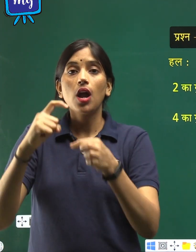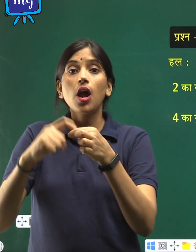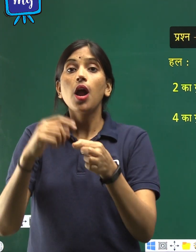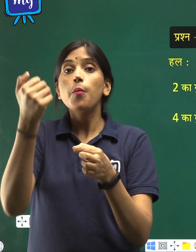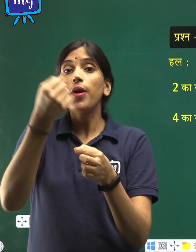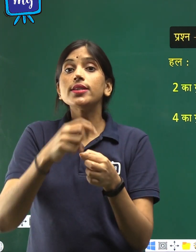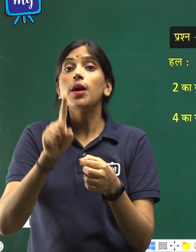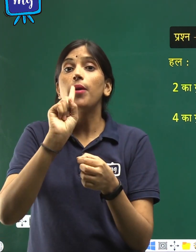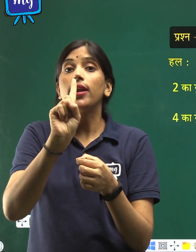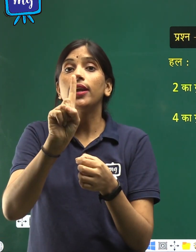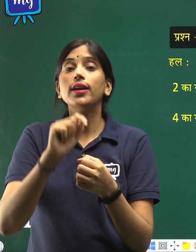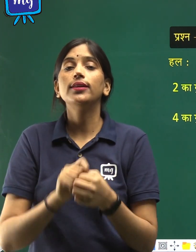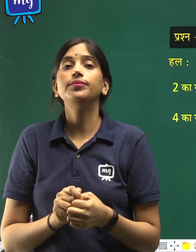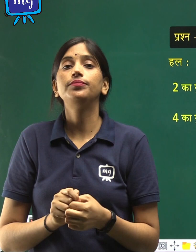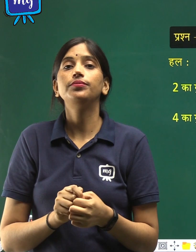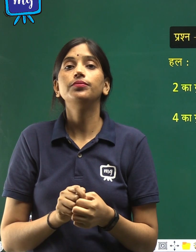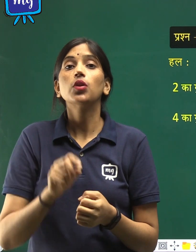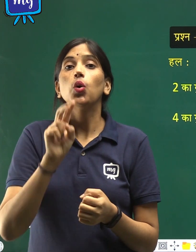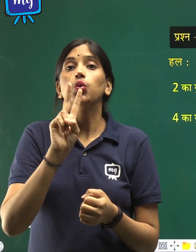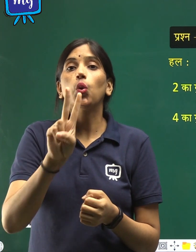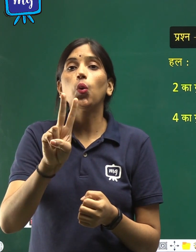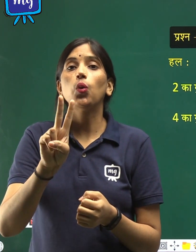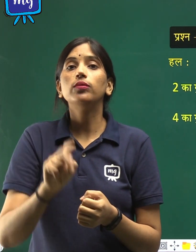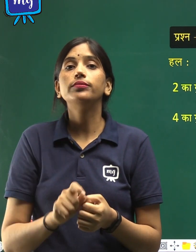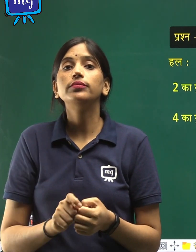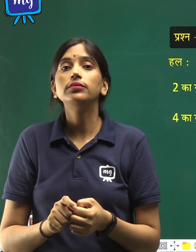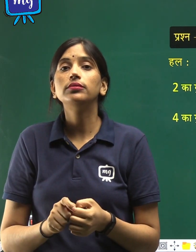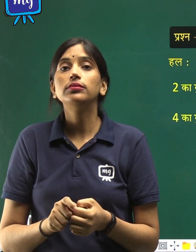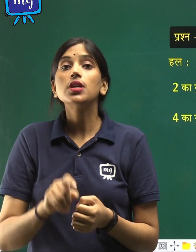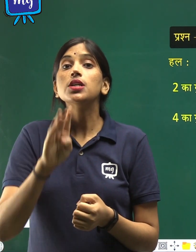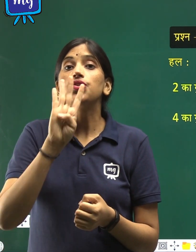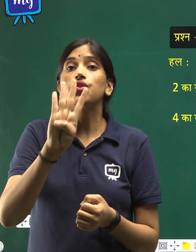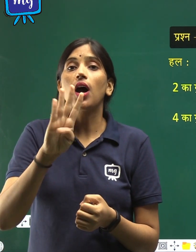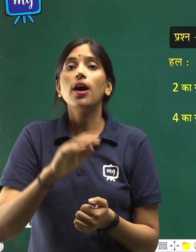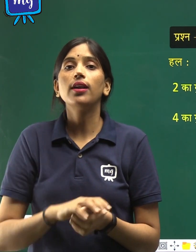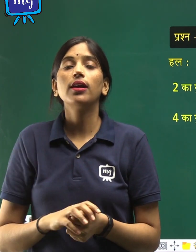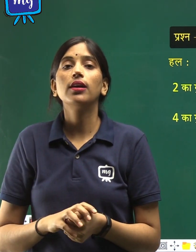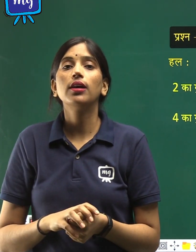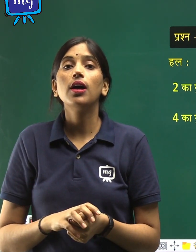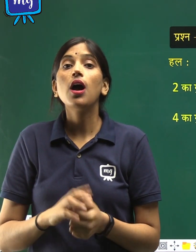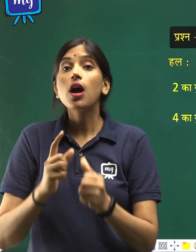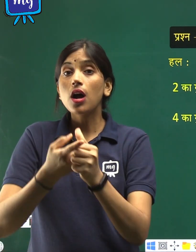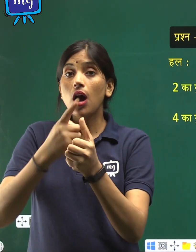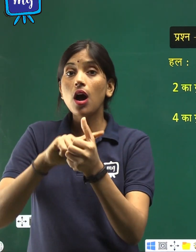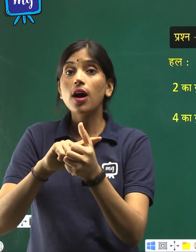प्रश्न नंबर 1, 2, 4 का